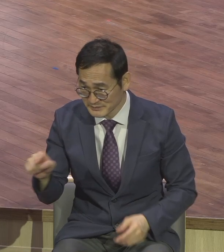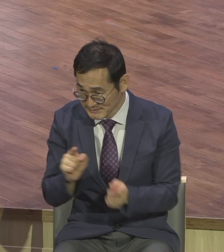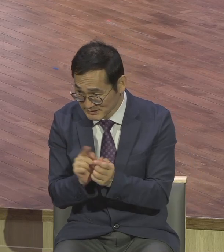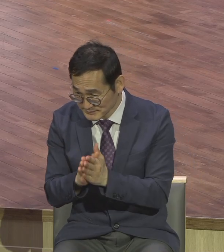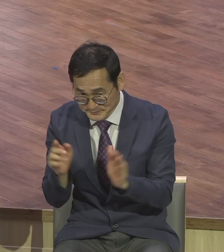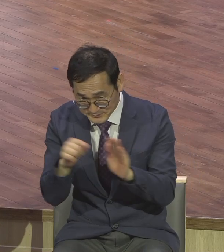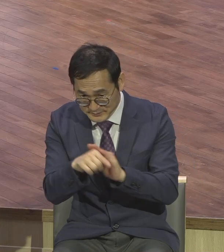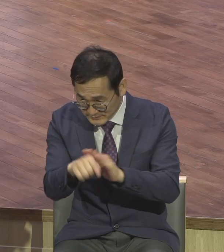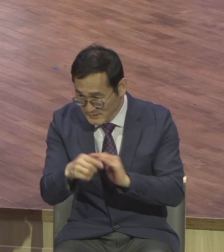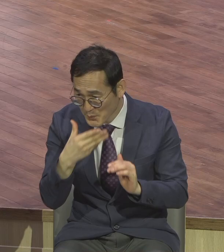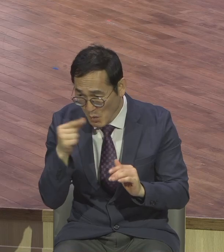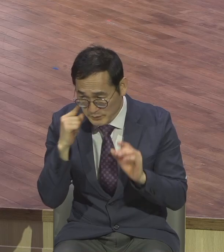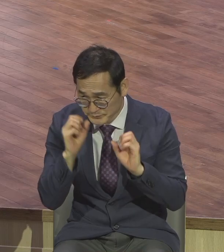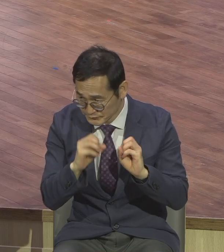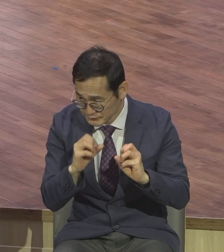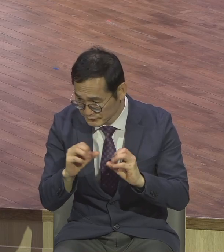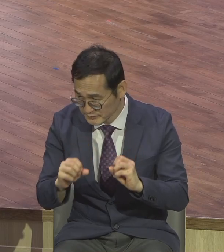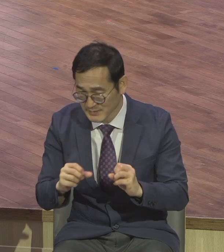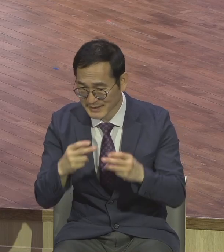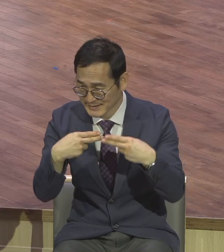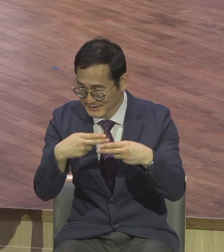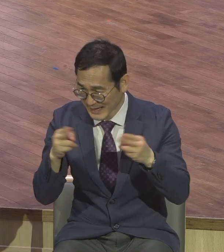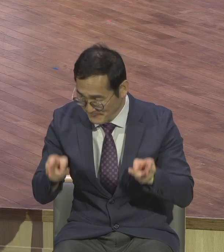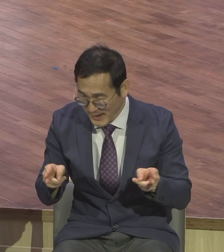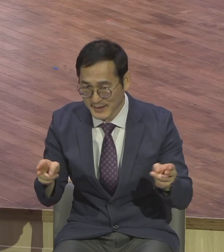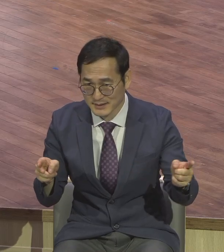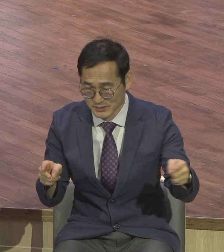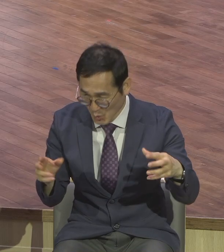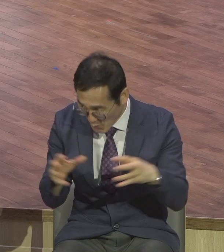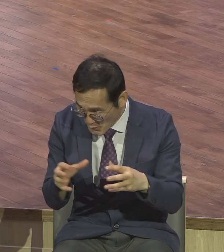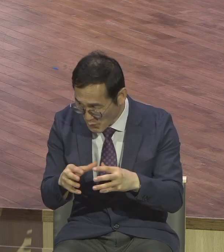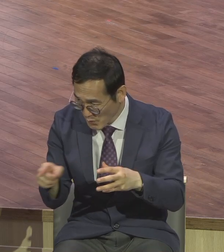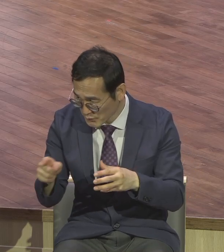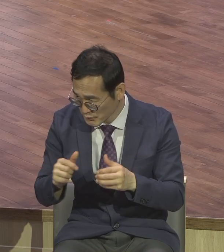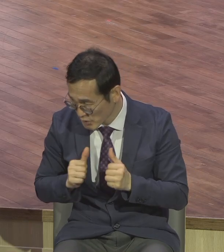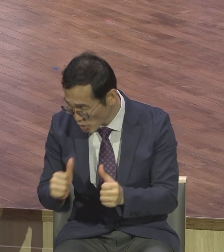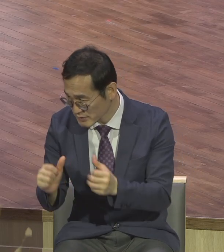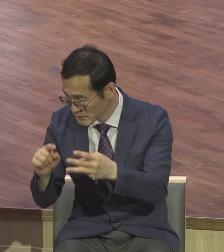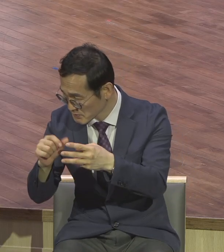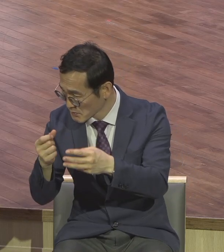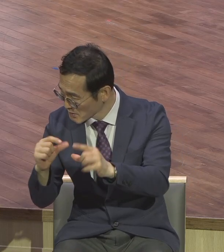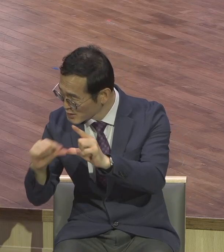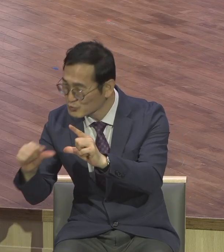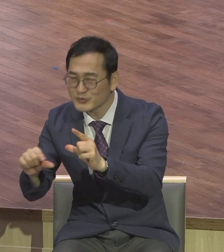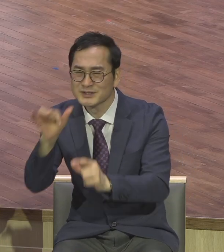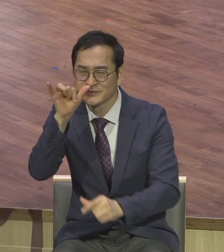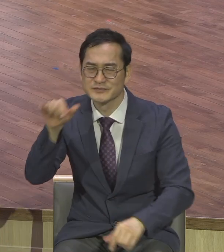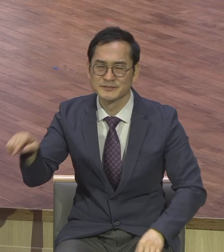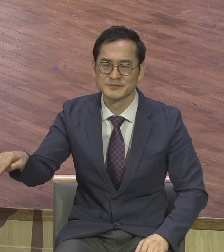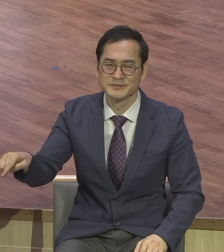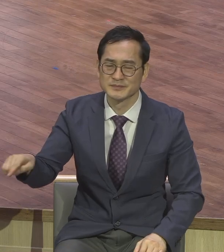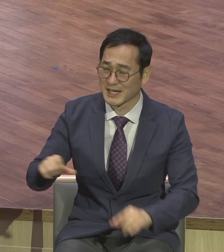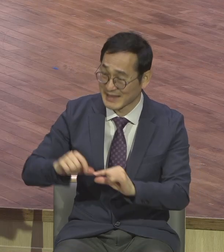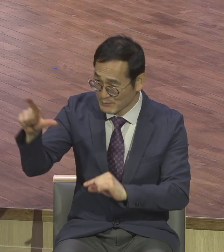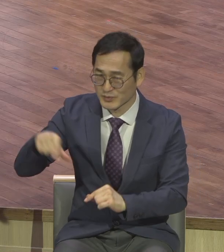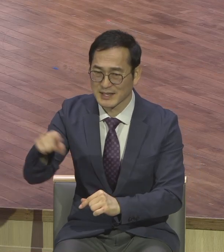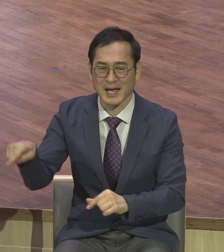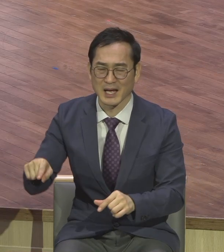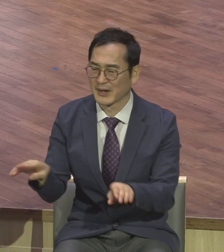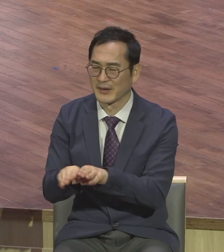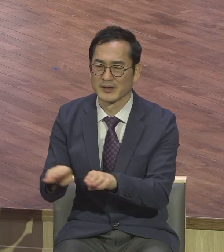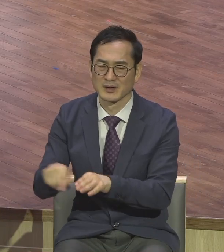다 캠프하고 있어요. 있는 장로도 있습니다. 그 소속돼가지고. 그런데 대부분은 다